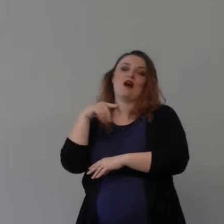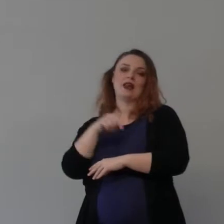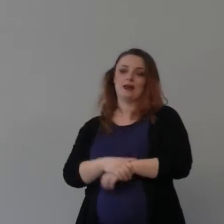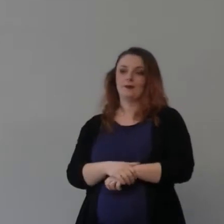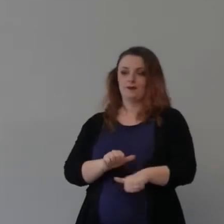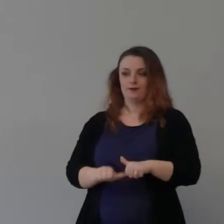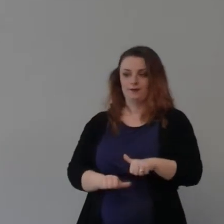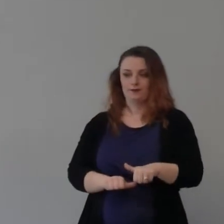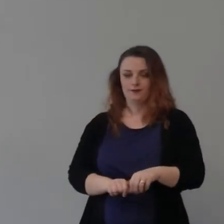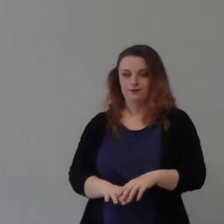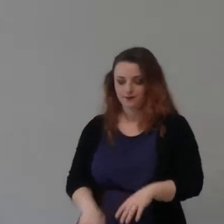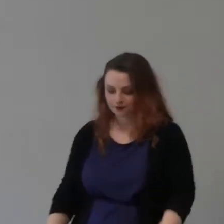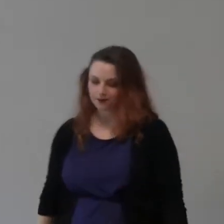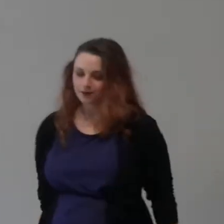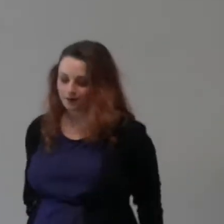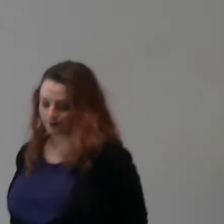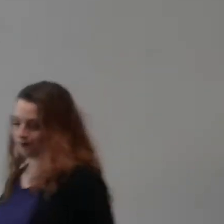Versetti 3 e